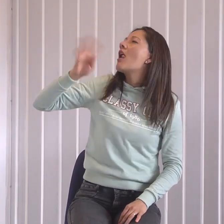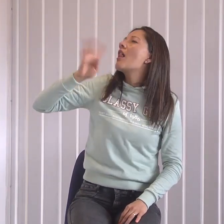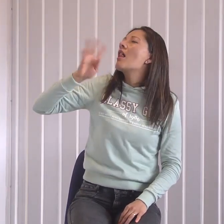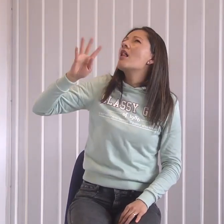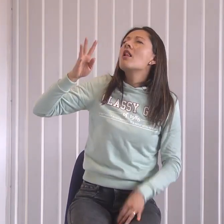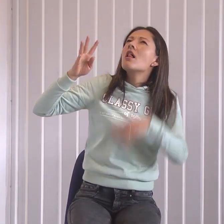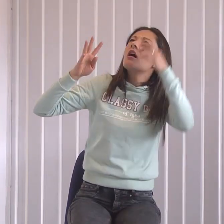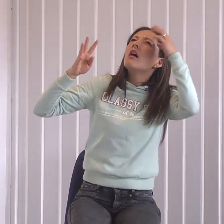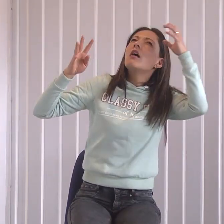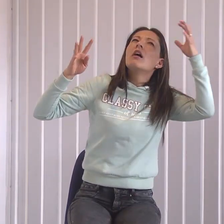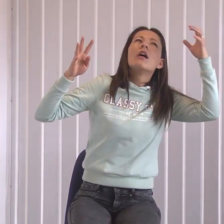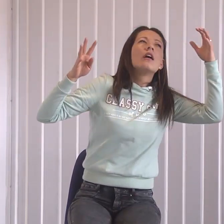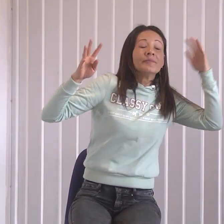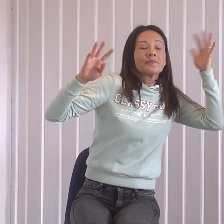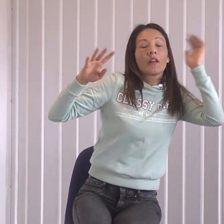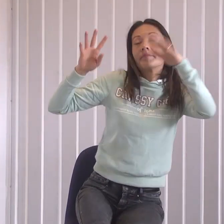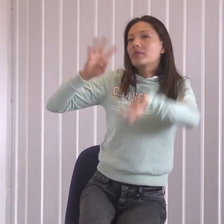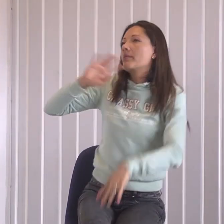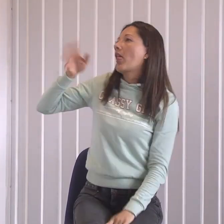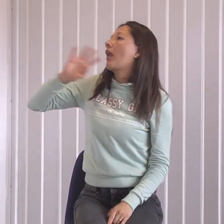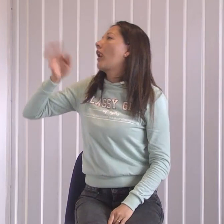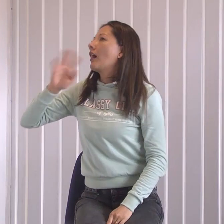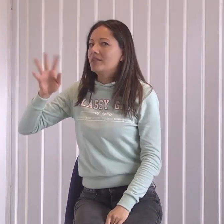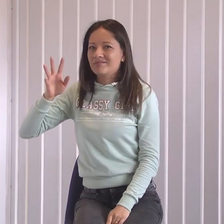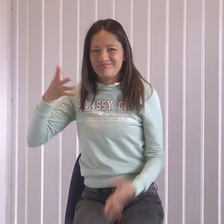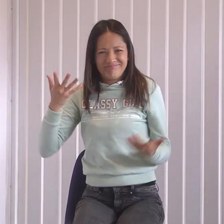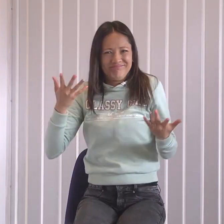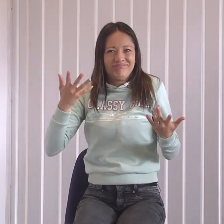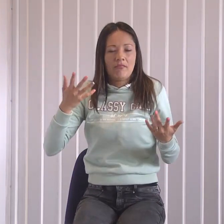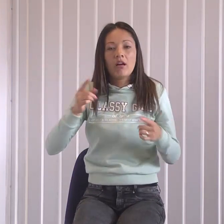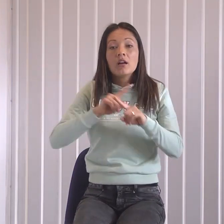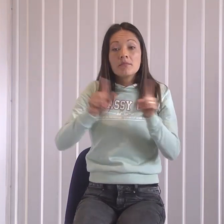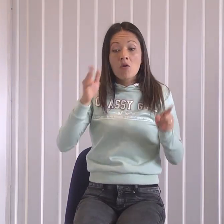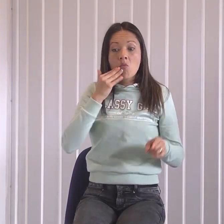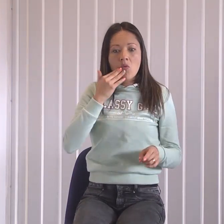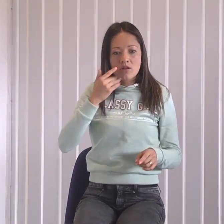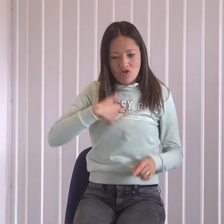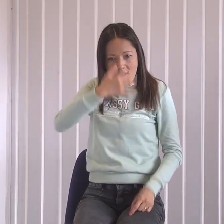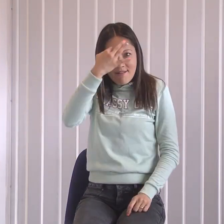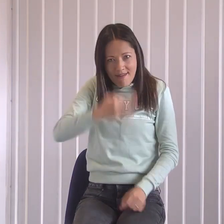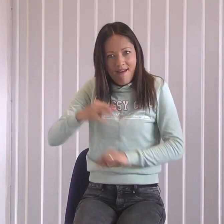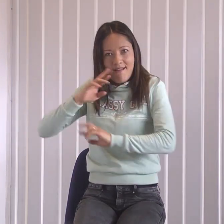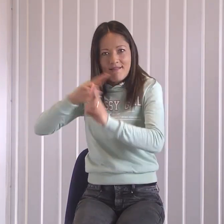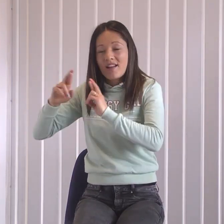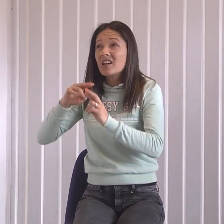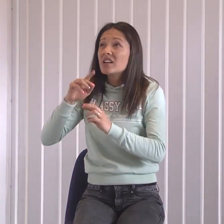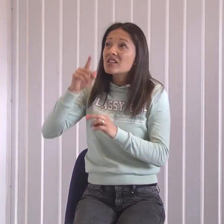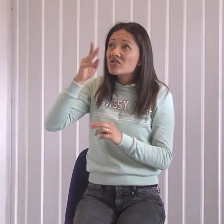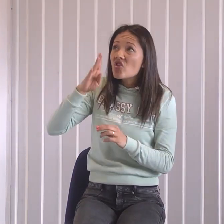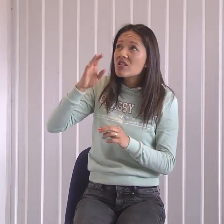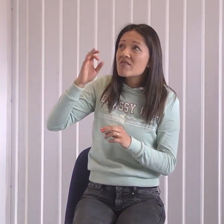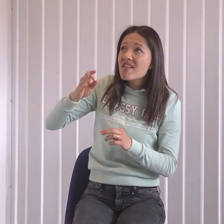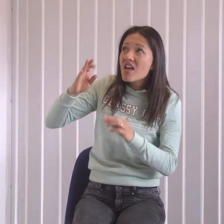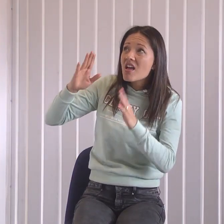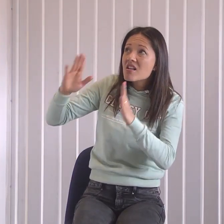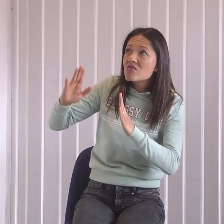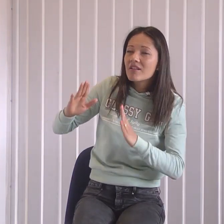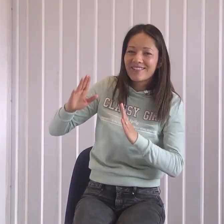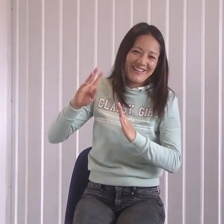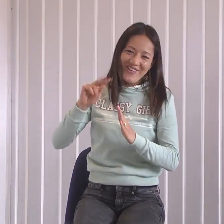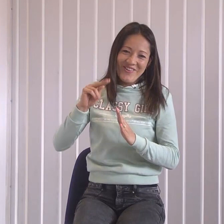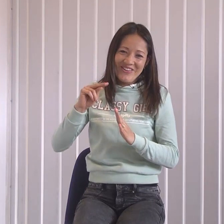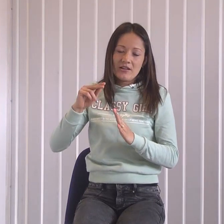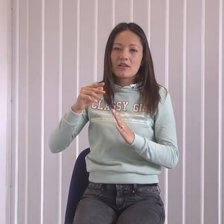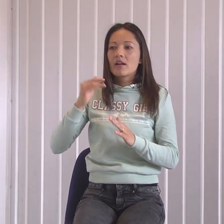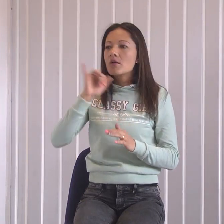va. Pero cuando uno está en una relación real, uno no dice, bueno, Señor, si tú me escuchas real. No. Cuando